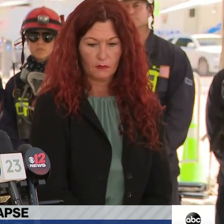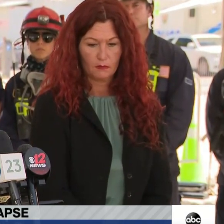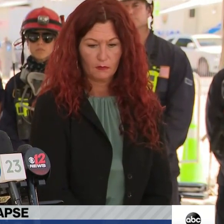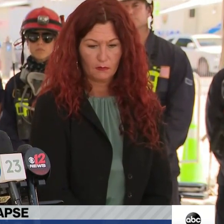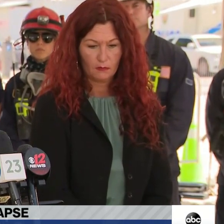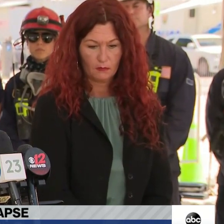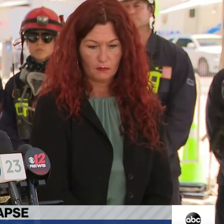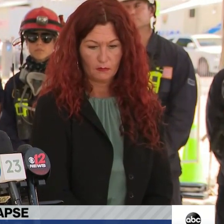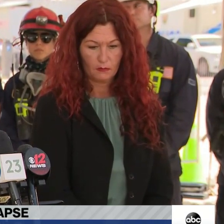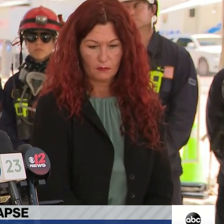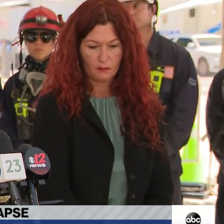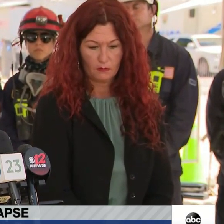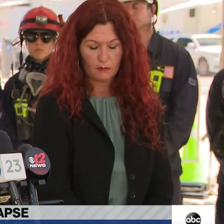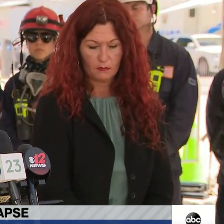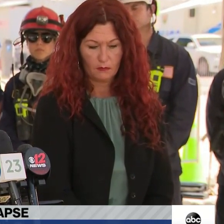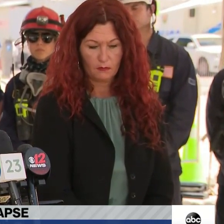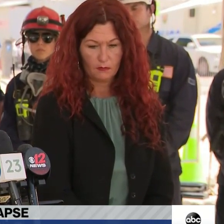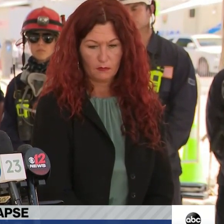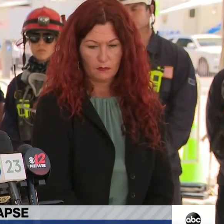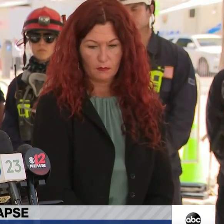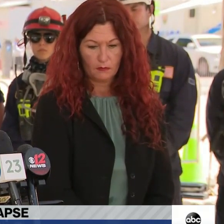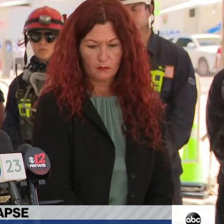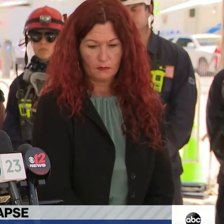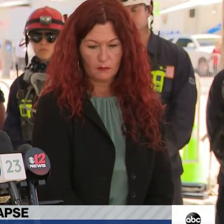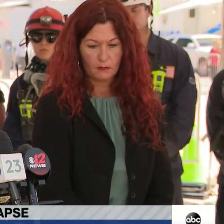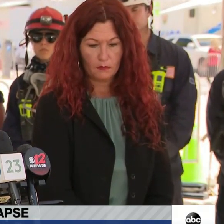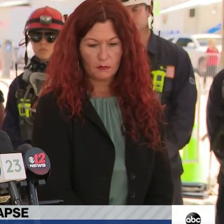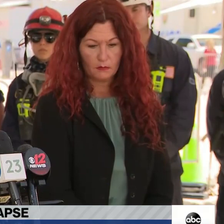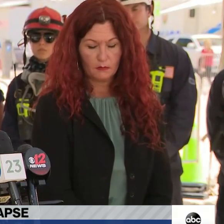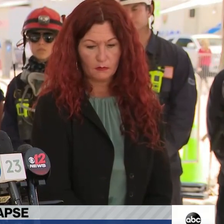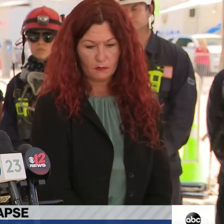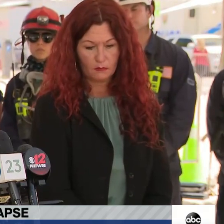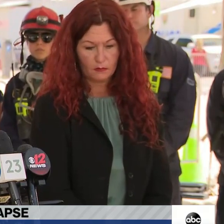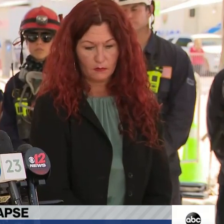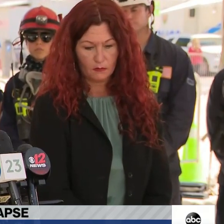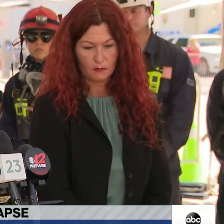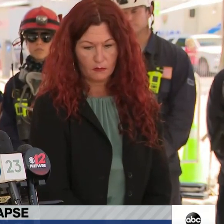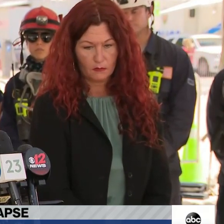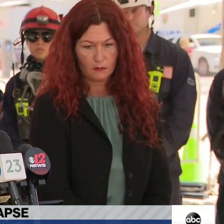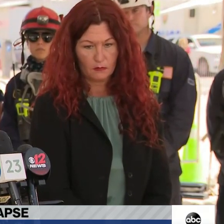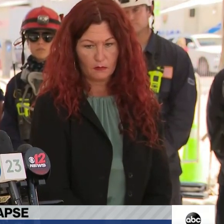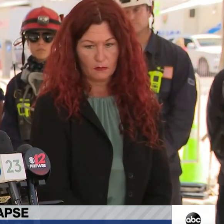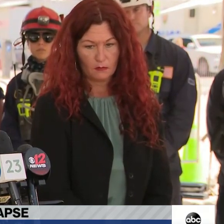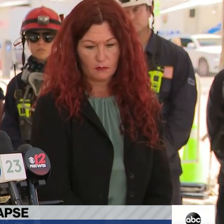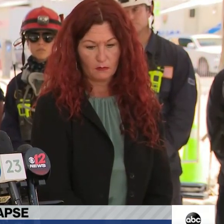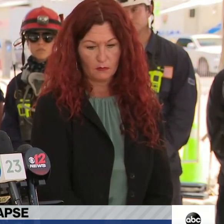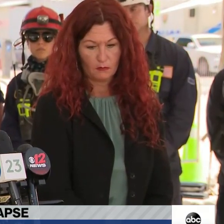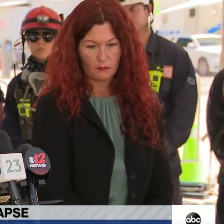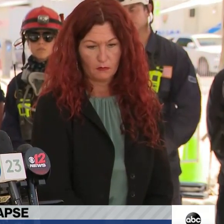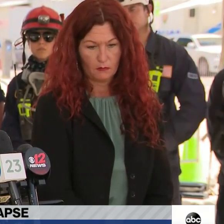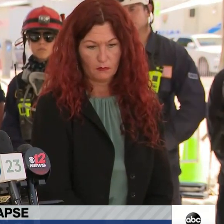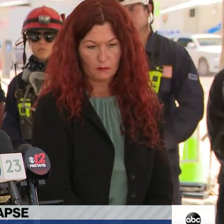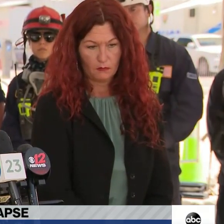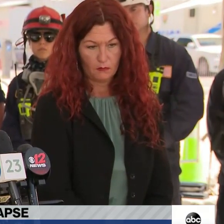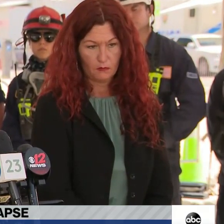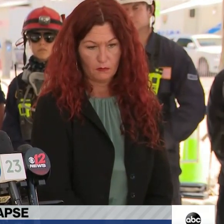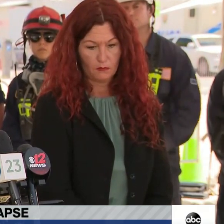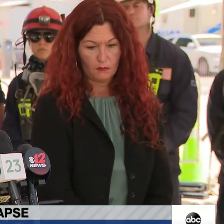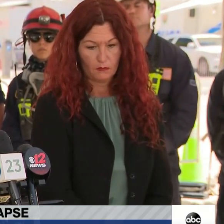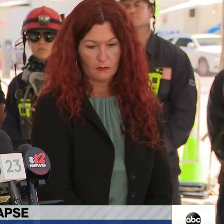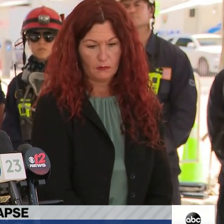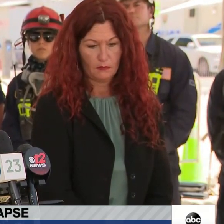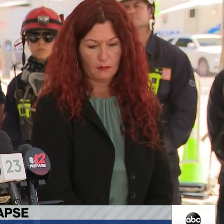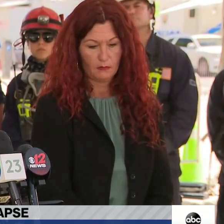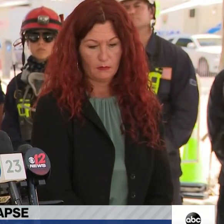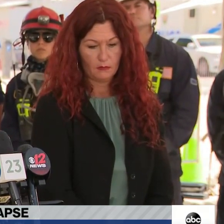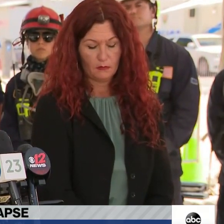centro de llamadas del 311 en el condado de Miami-Dade está disponible para cualquier pregunta que tengan. Si desea